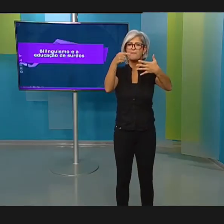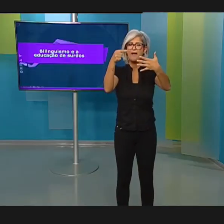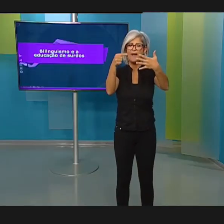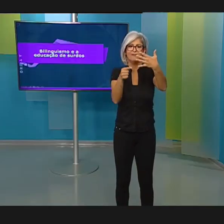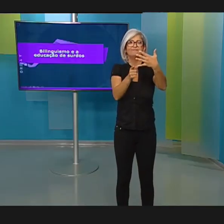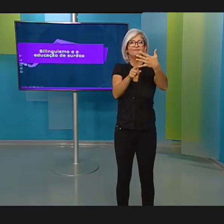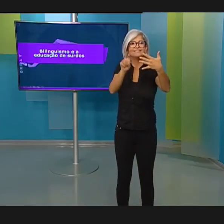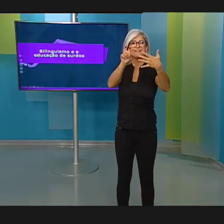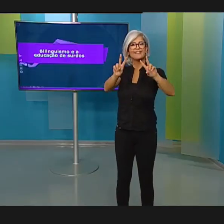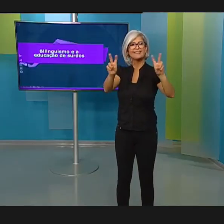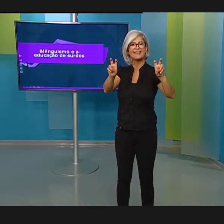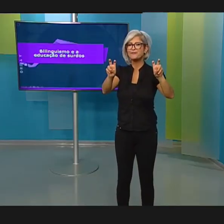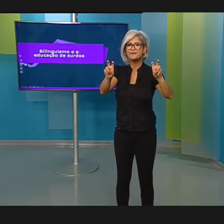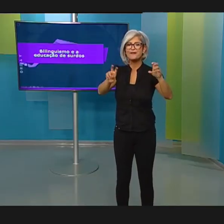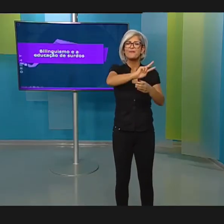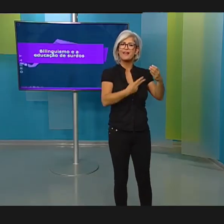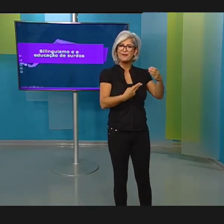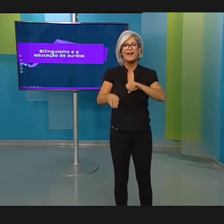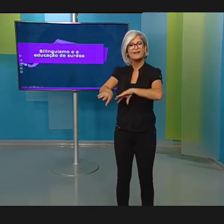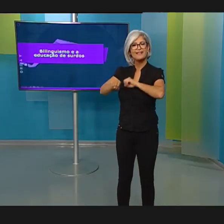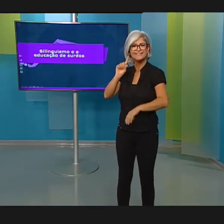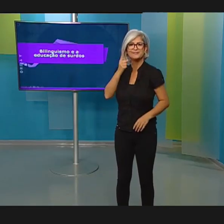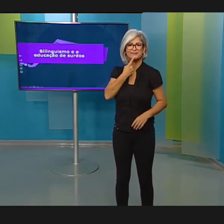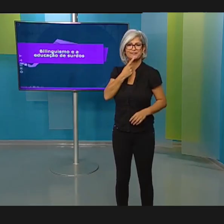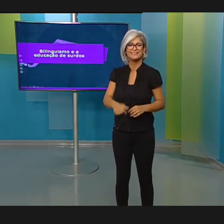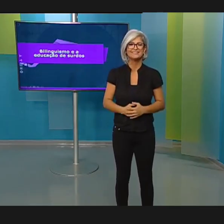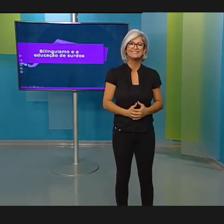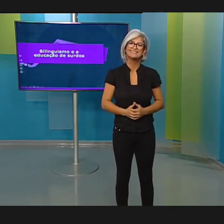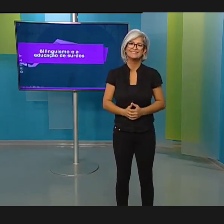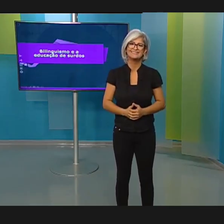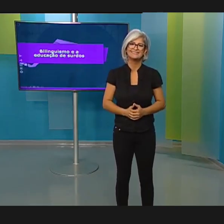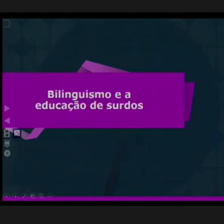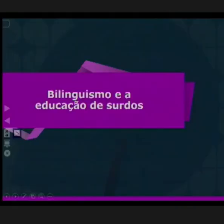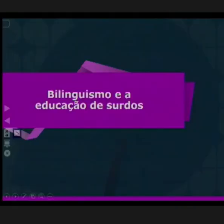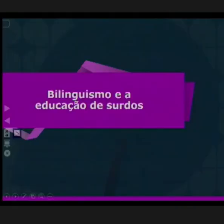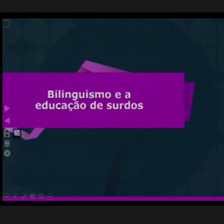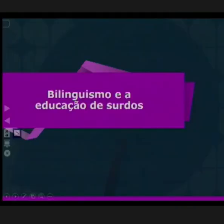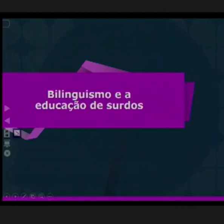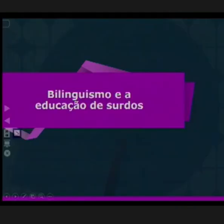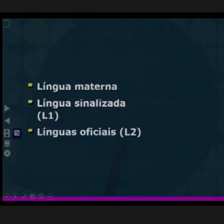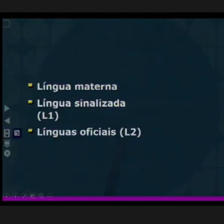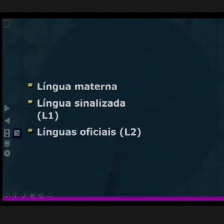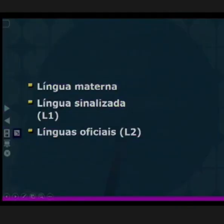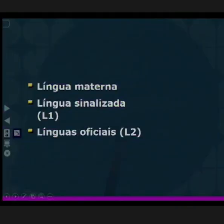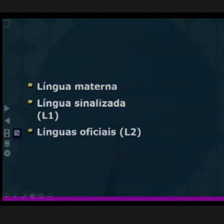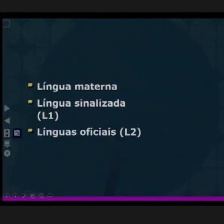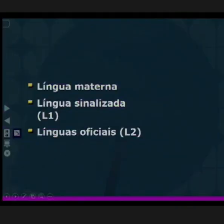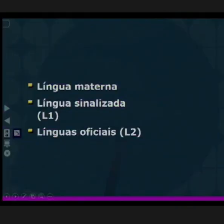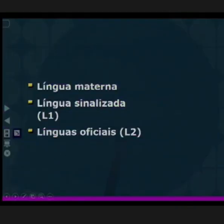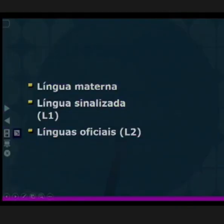Então, já percorremos os 4 temas anteriores e chegamos então ao 5º tema, que trata do bilinguismo e também da educação de surdos. Bilinguismo e educação de surdos, nós vamos conversar sobre a língua materna, a